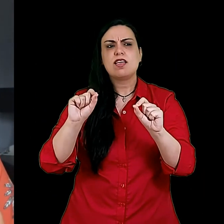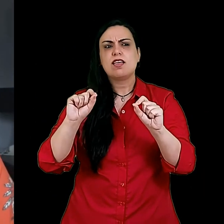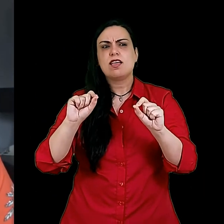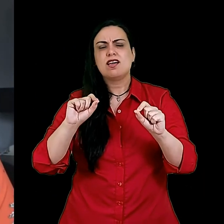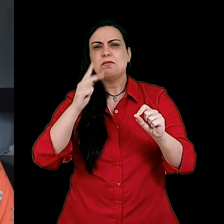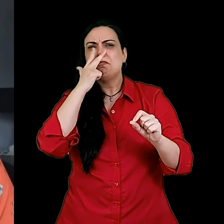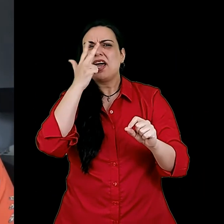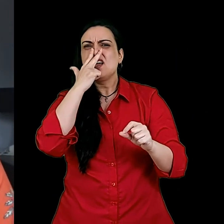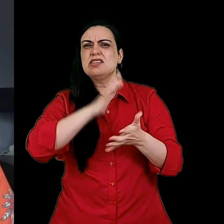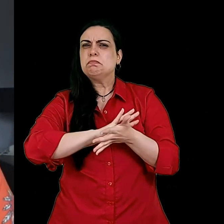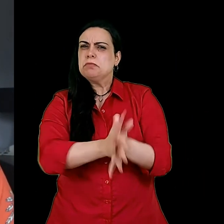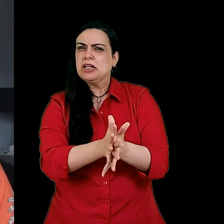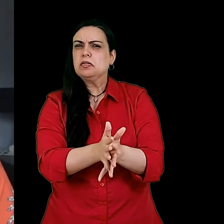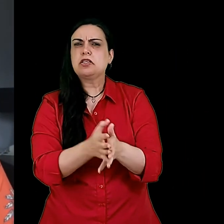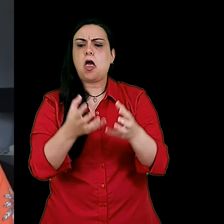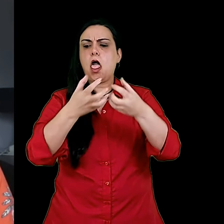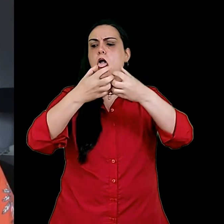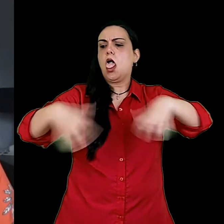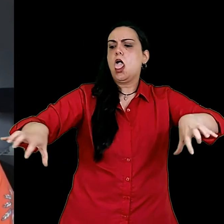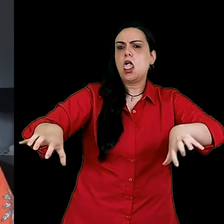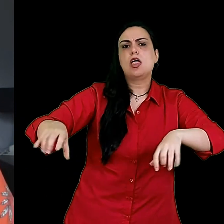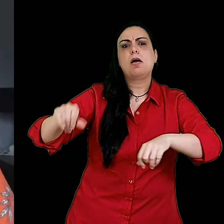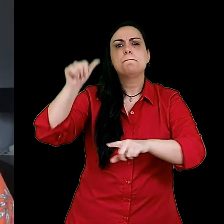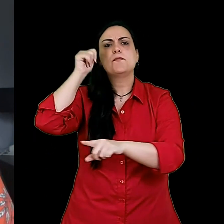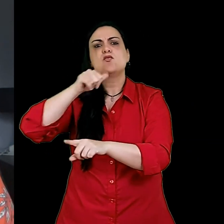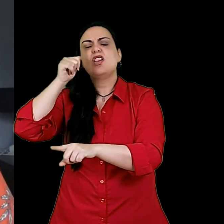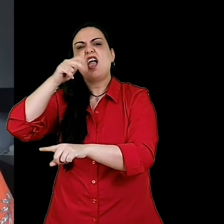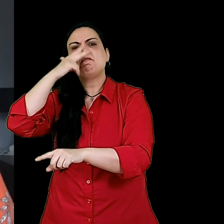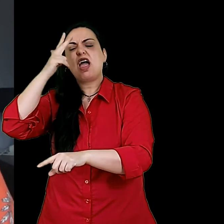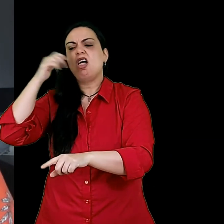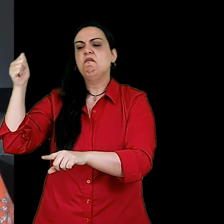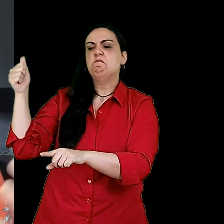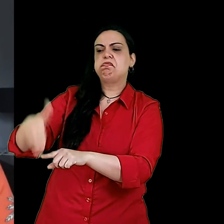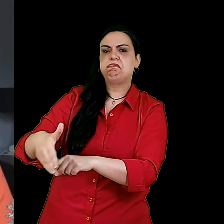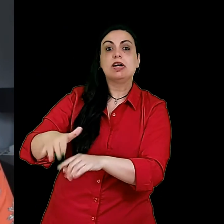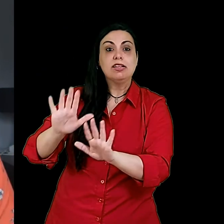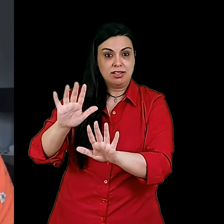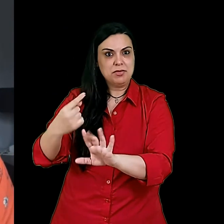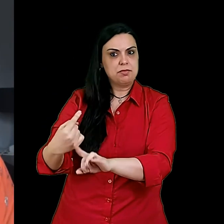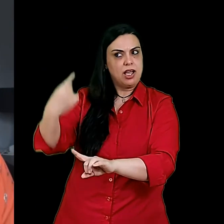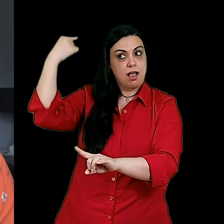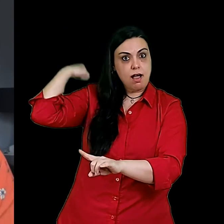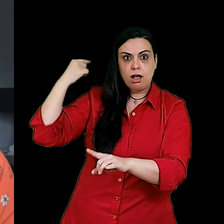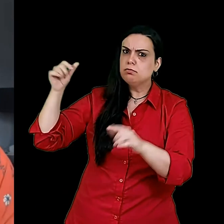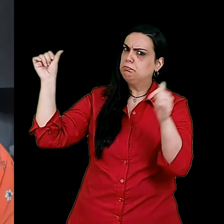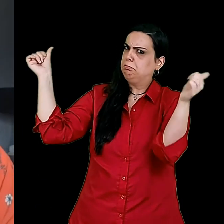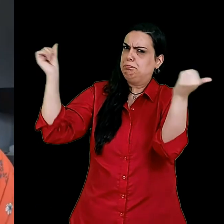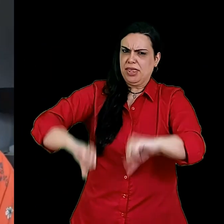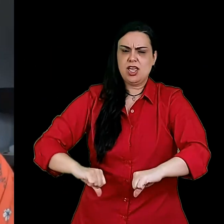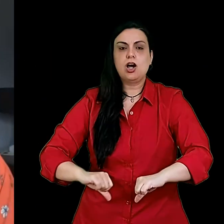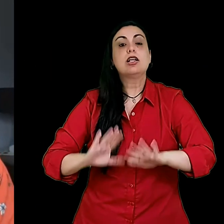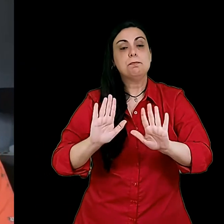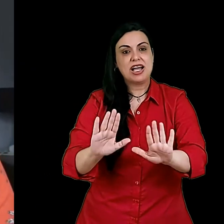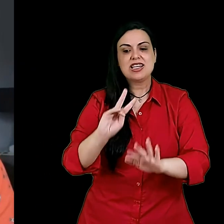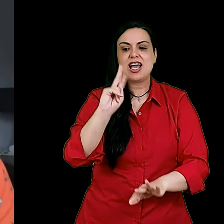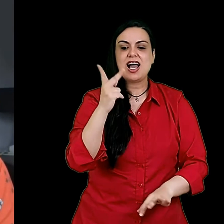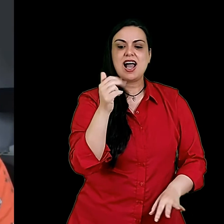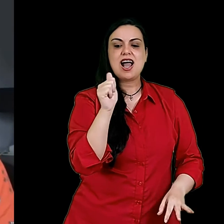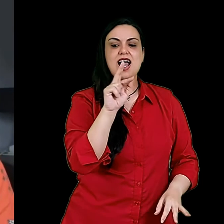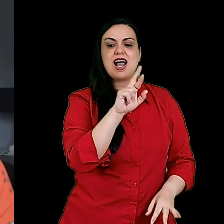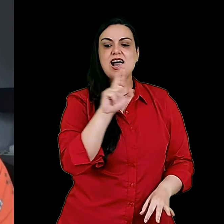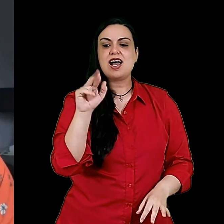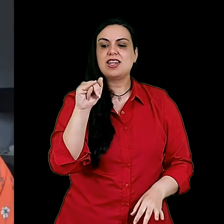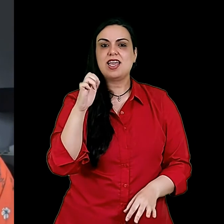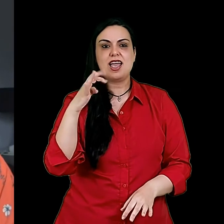procura romper com alguma visão segmentada sobre o ser mulher. Então, a Harriet, mas não é isso que eu